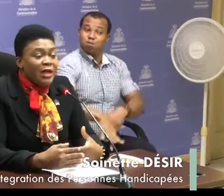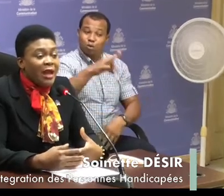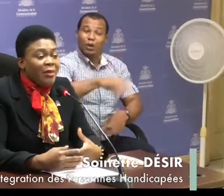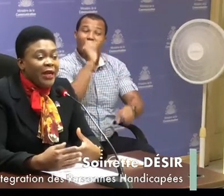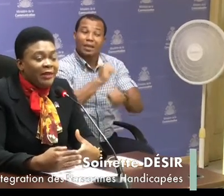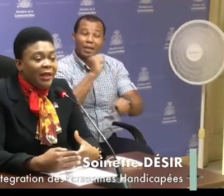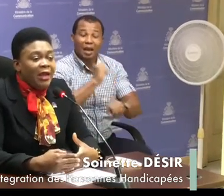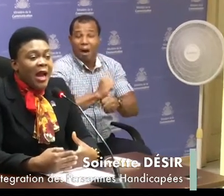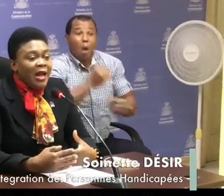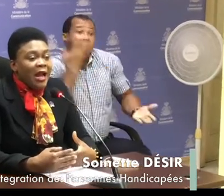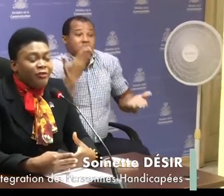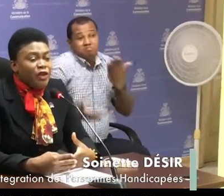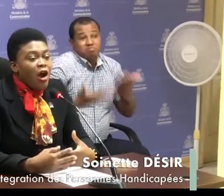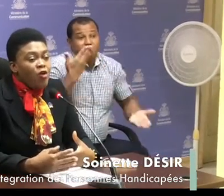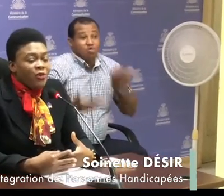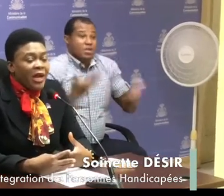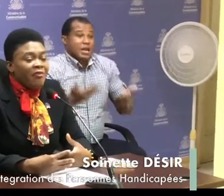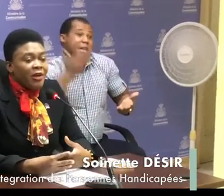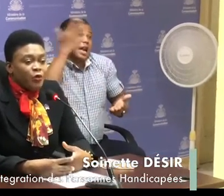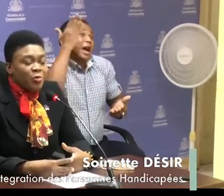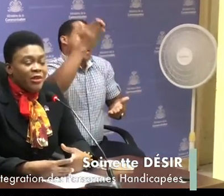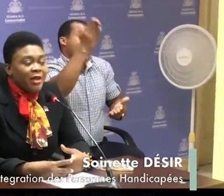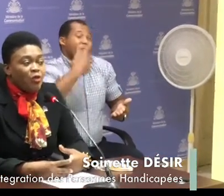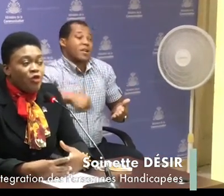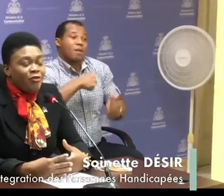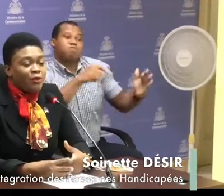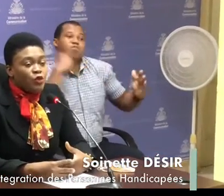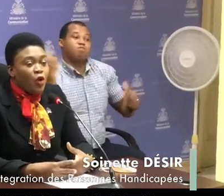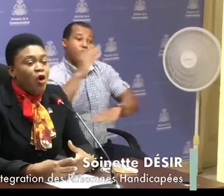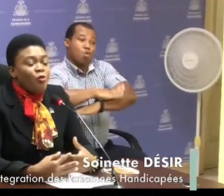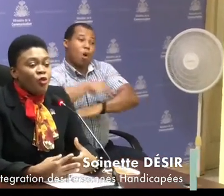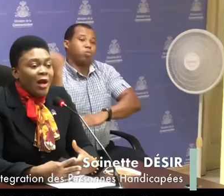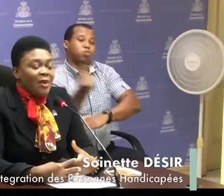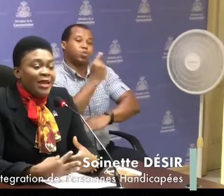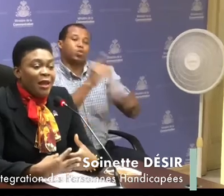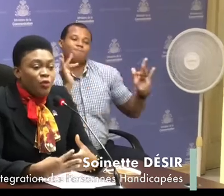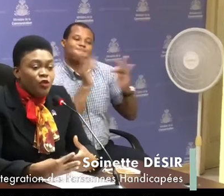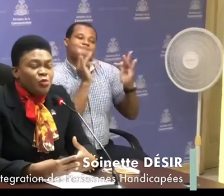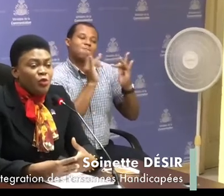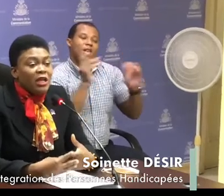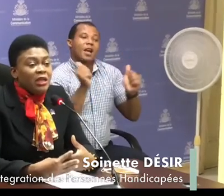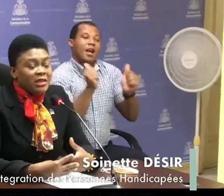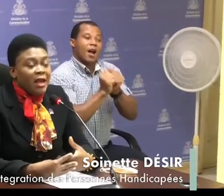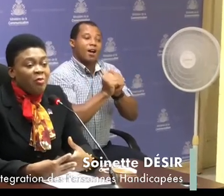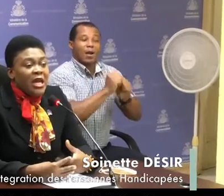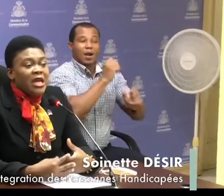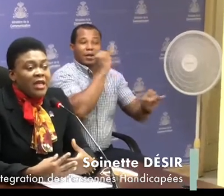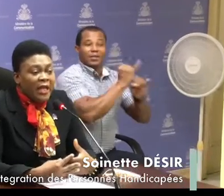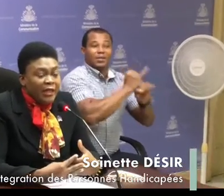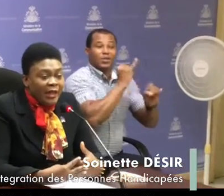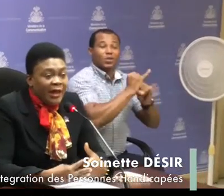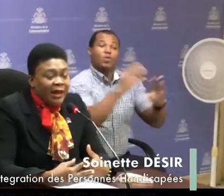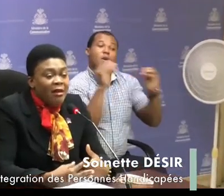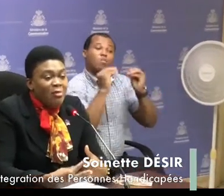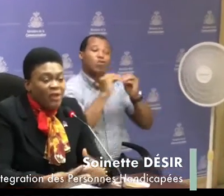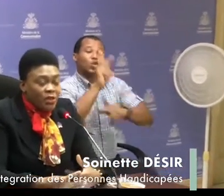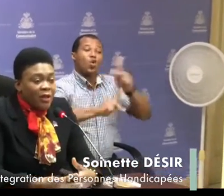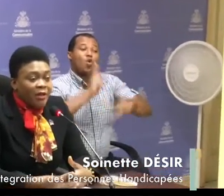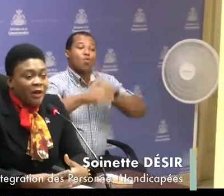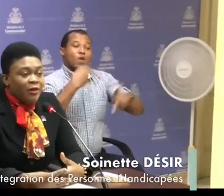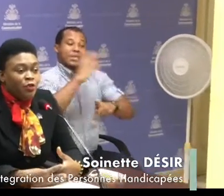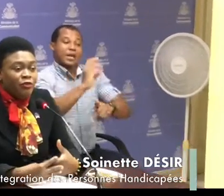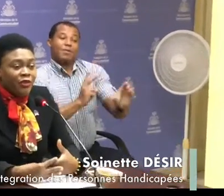dépendre et après être à l'avenir en contact avec l'entreprise ça yon façon pour nous capable gagner plus monde qui handicapé qui intégré